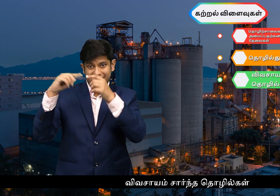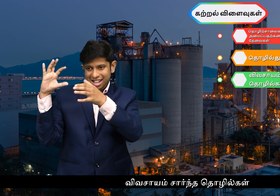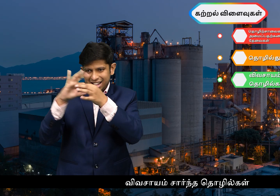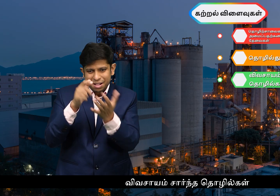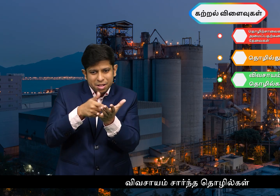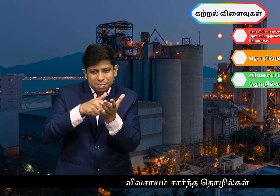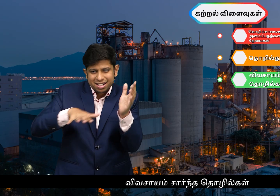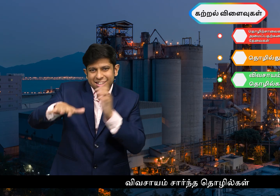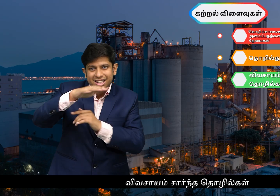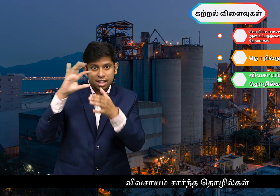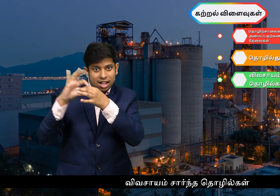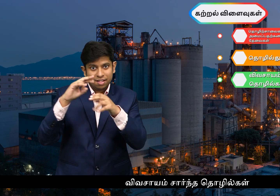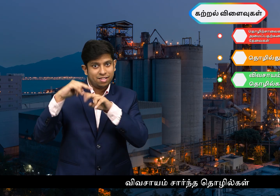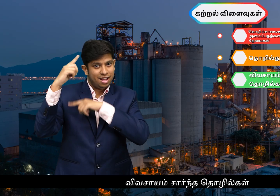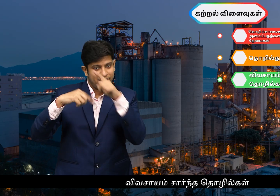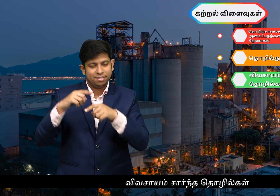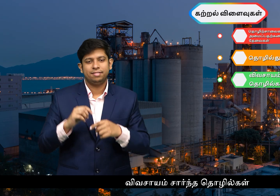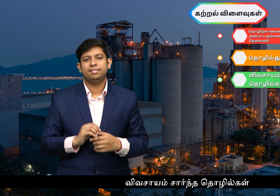விவசாயம் சார்ந்த தொழில்கள்,